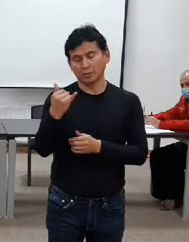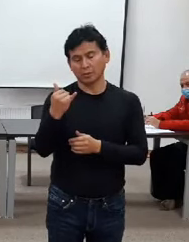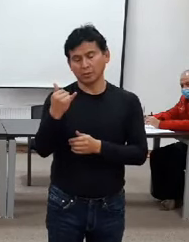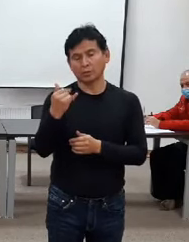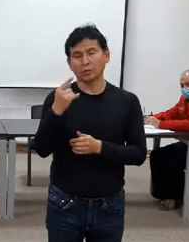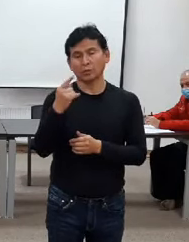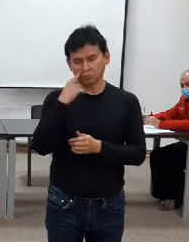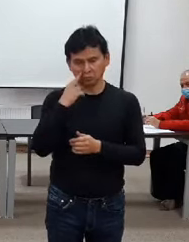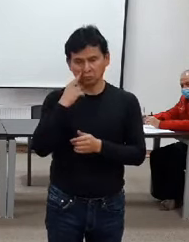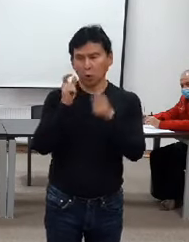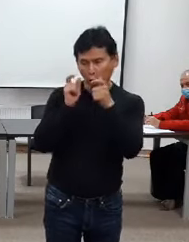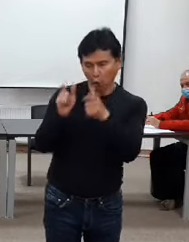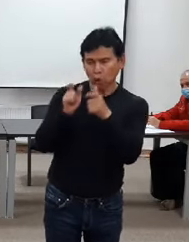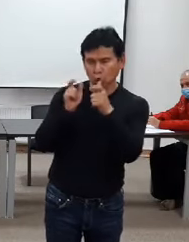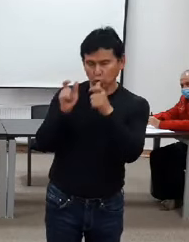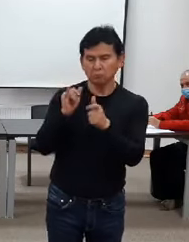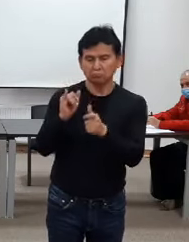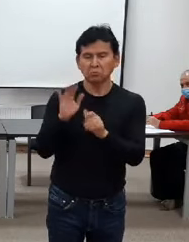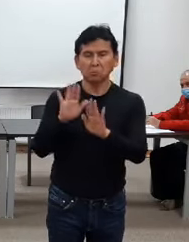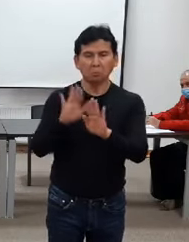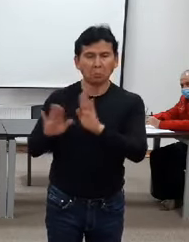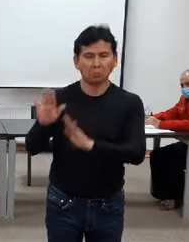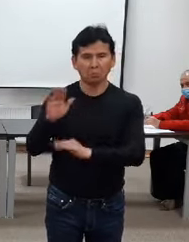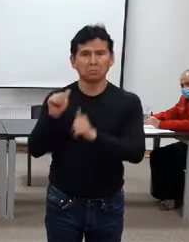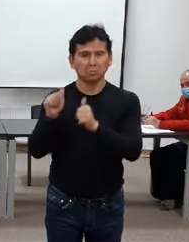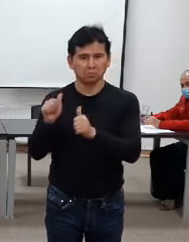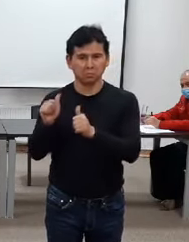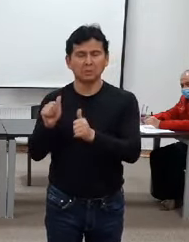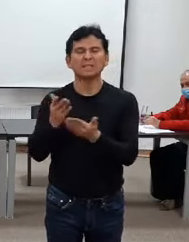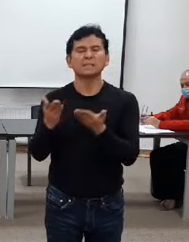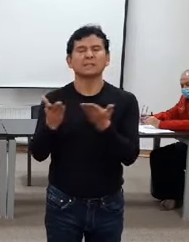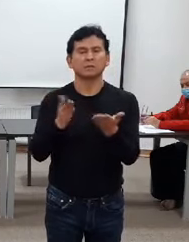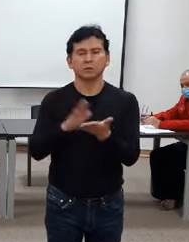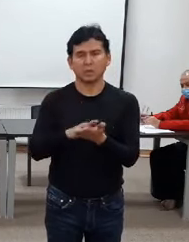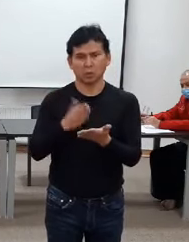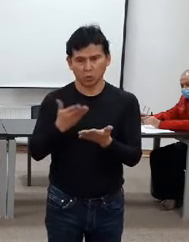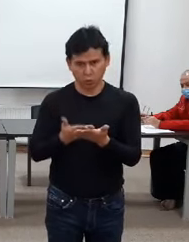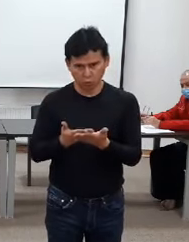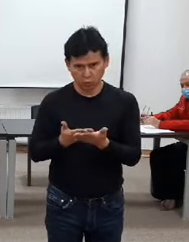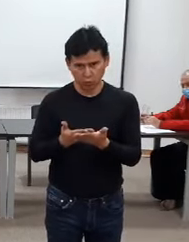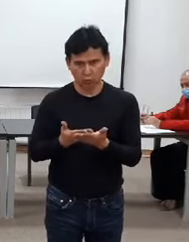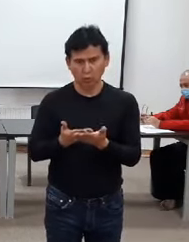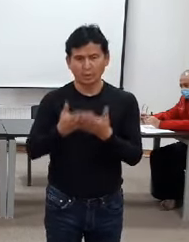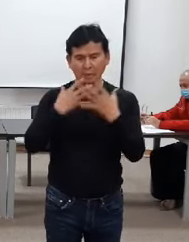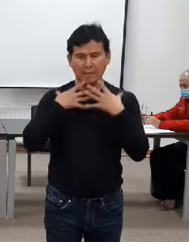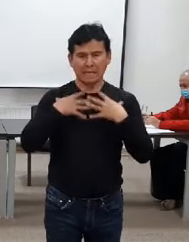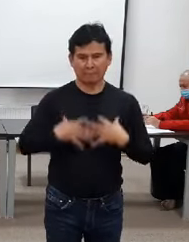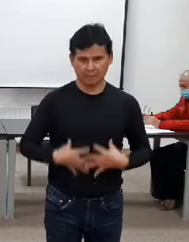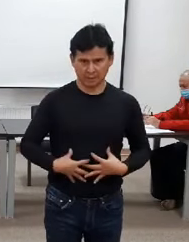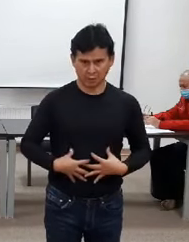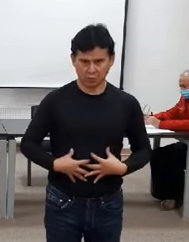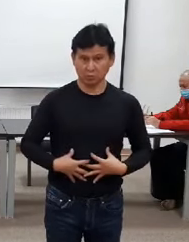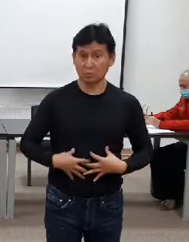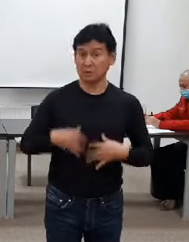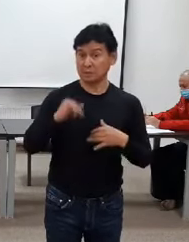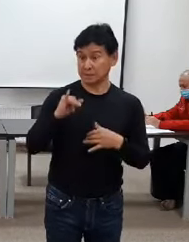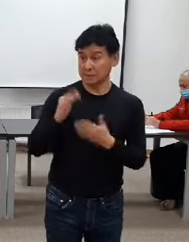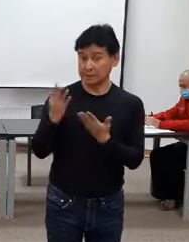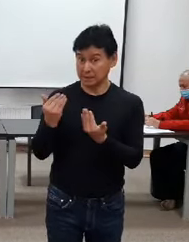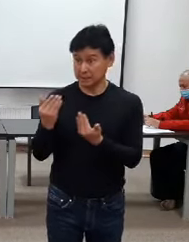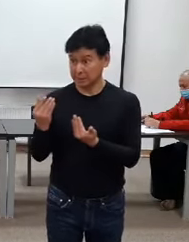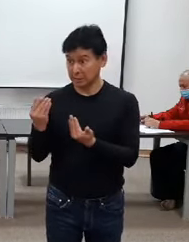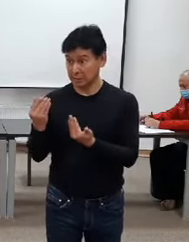un constante control por parte de la autoridad sanitaria y de los servicios de salud respecto a su condición clínica, para ver si fuese